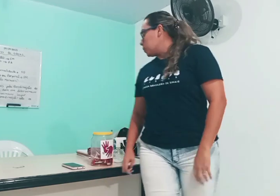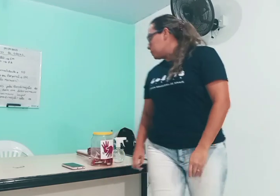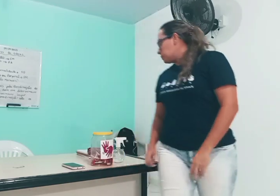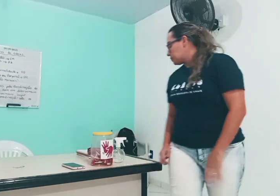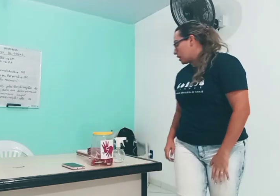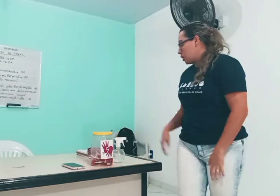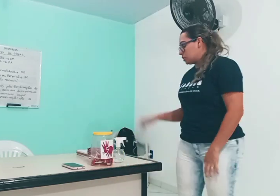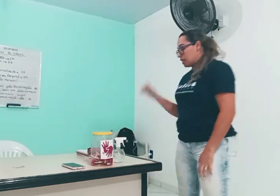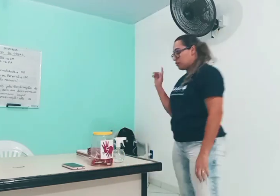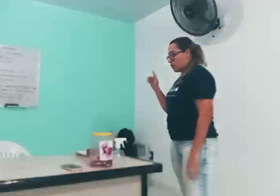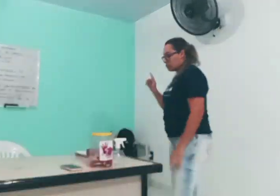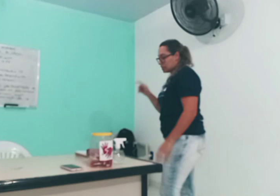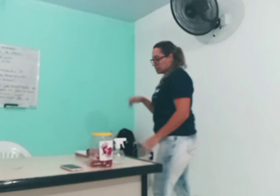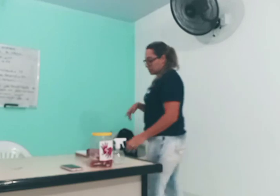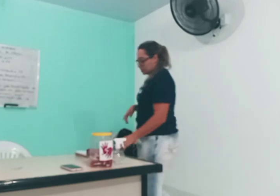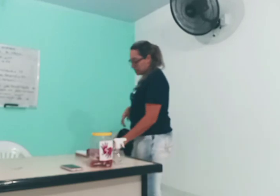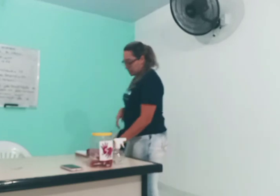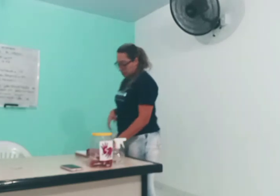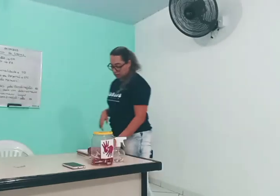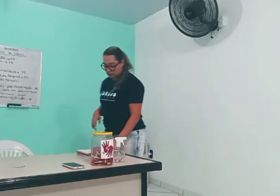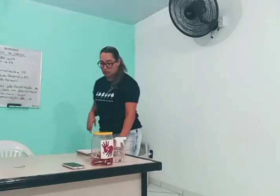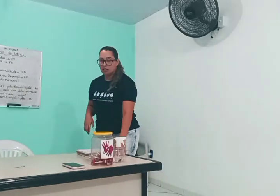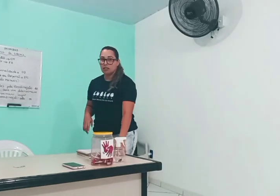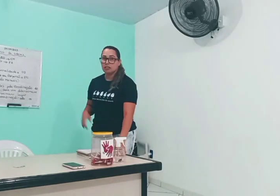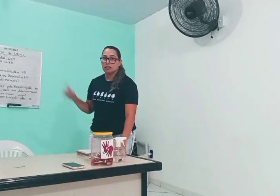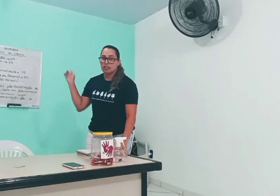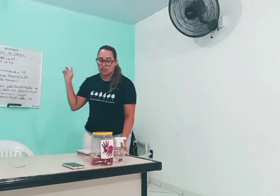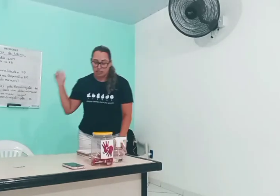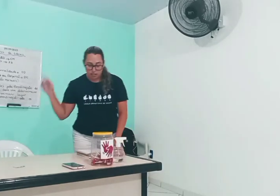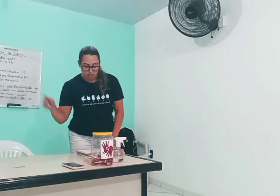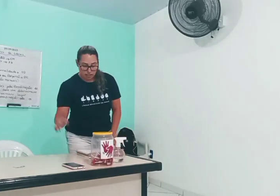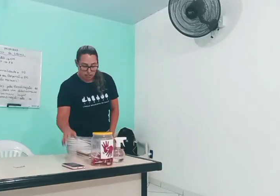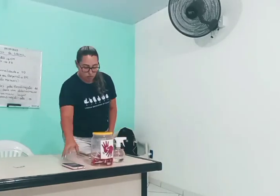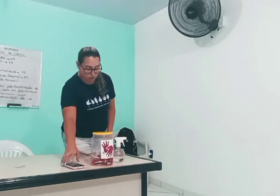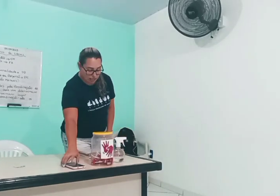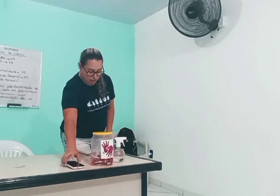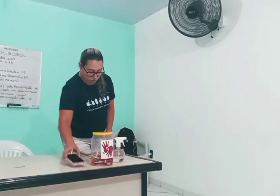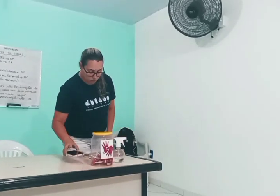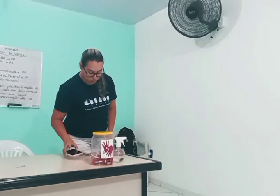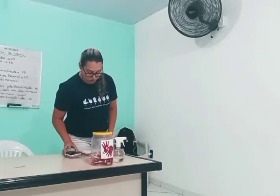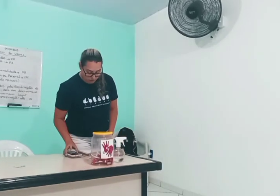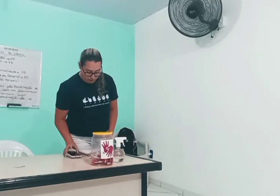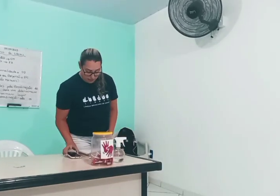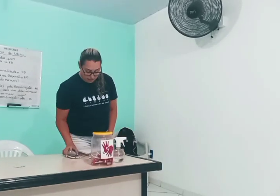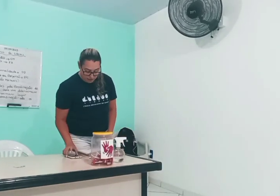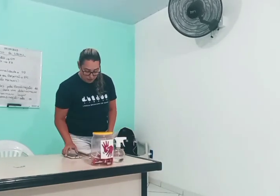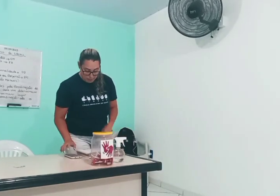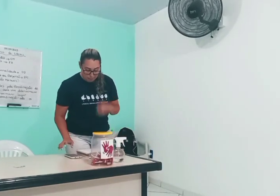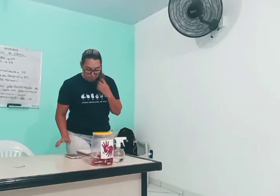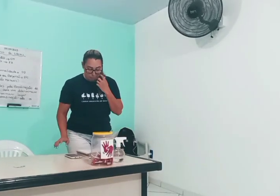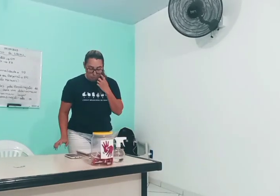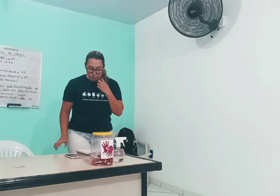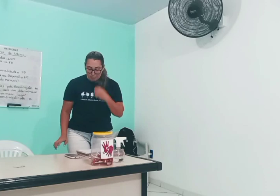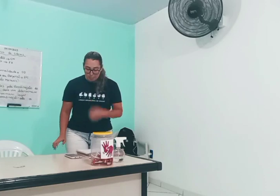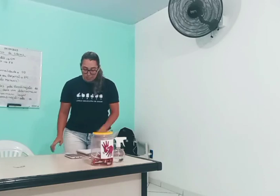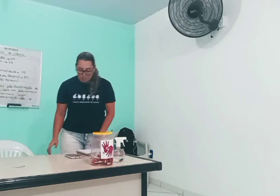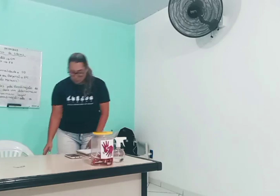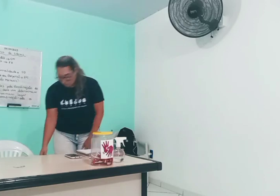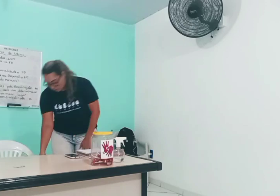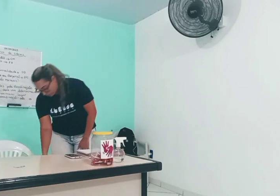Então, eu tirei foto, tá, gente, desse textinho aqui, eu vou mandar no grupo para vocês. Eu vou